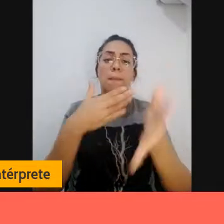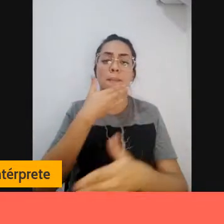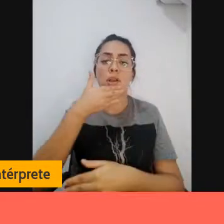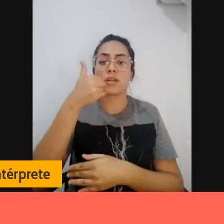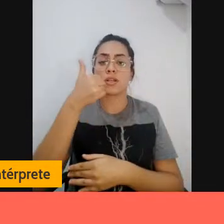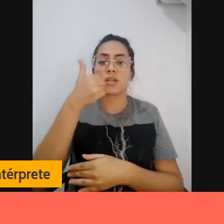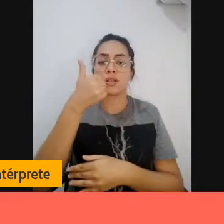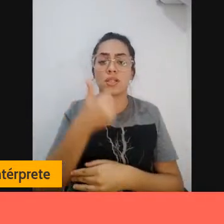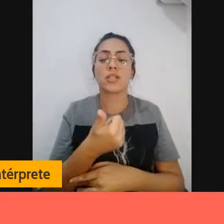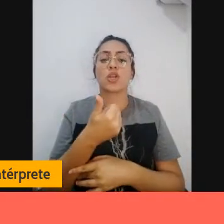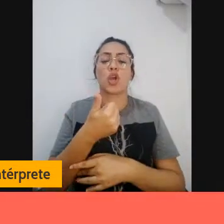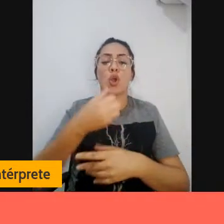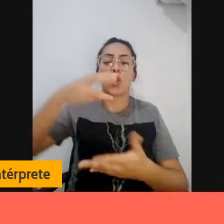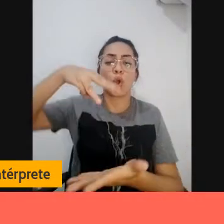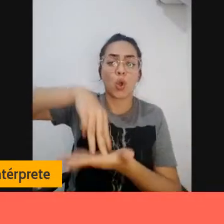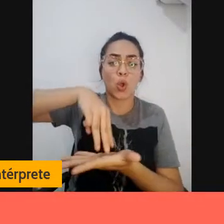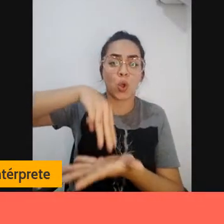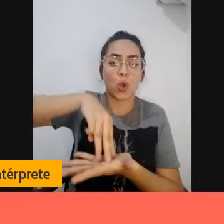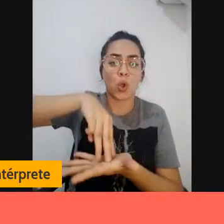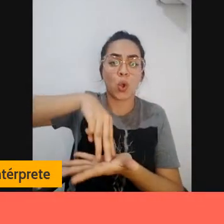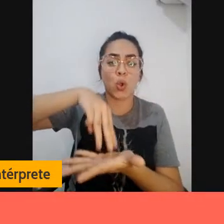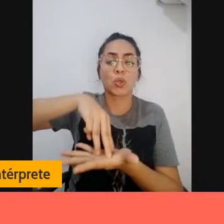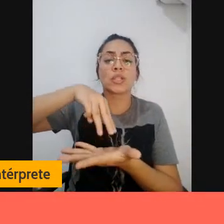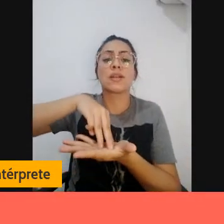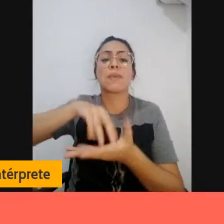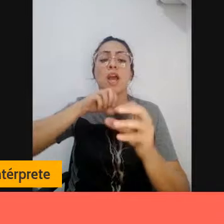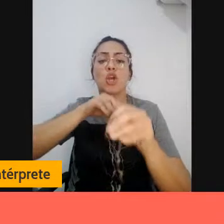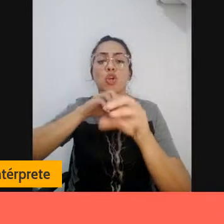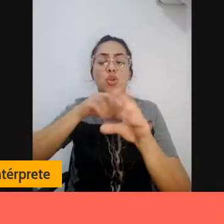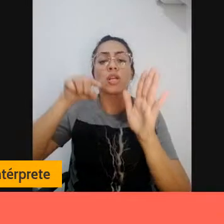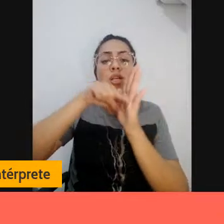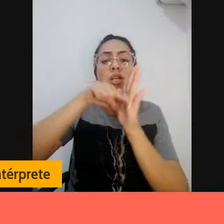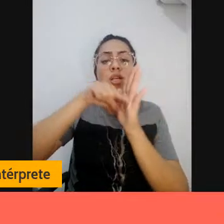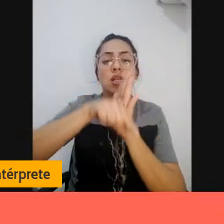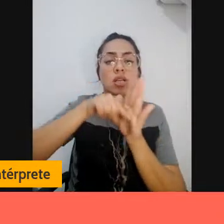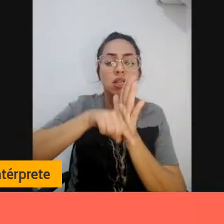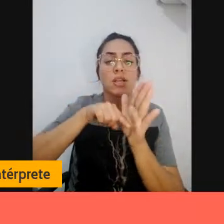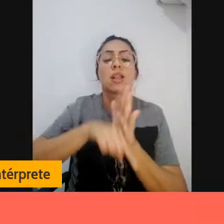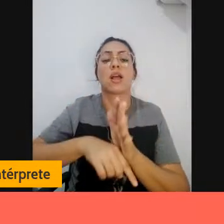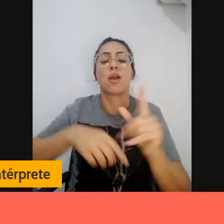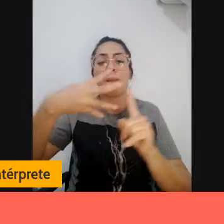o tripé do ensino, pesquisa e extensão.